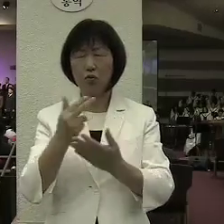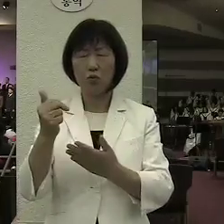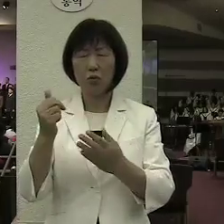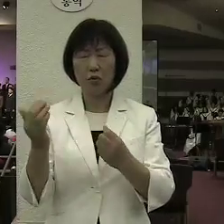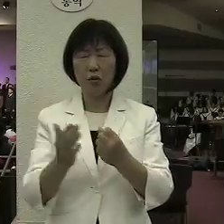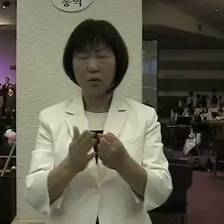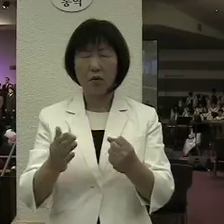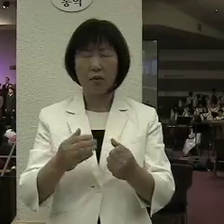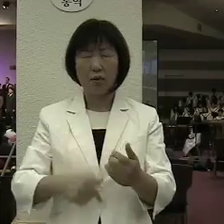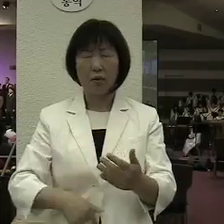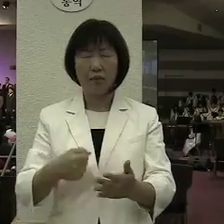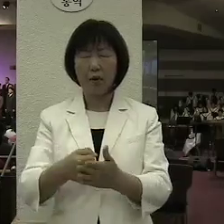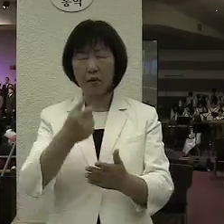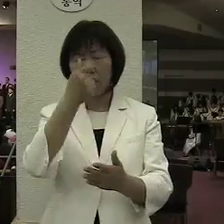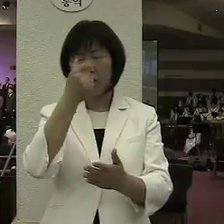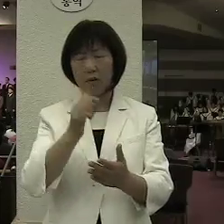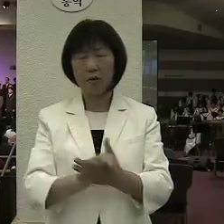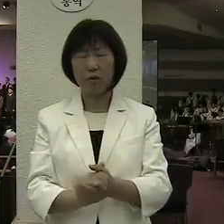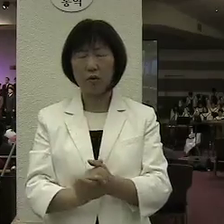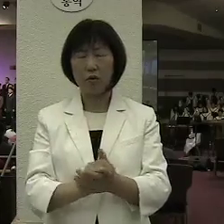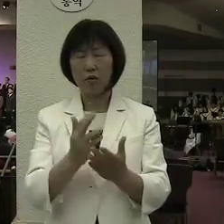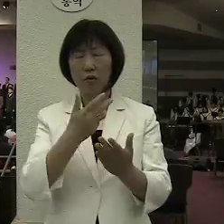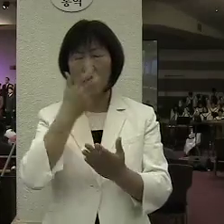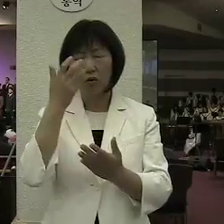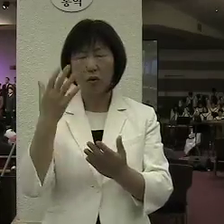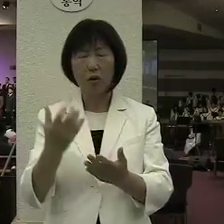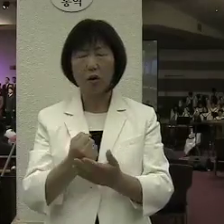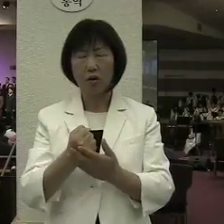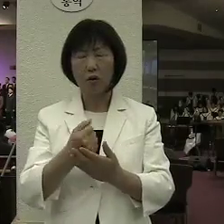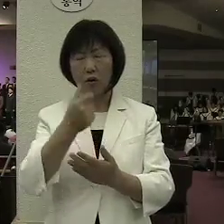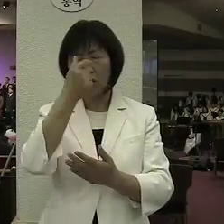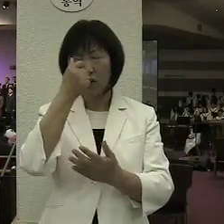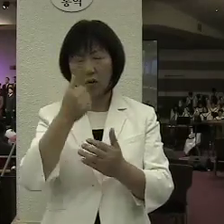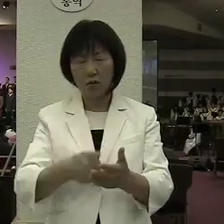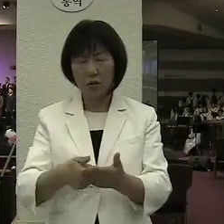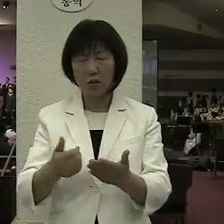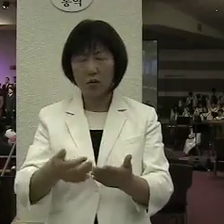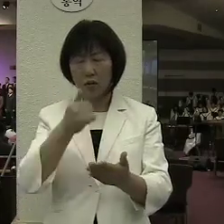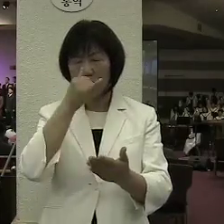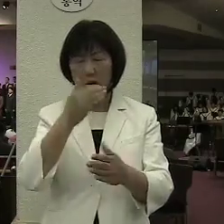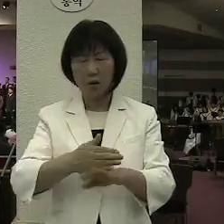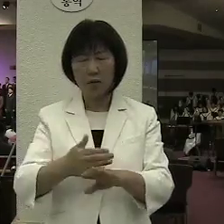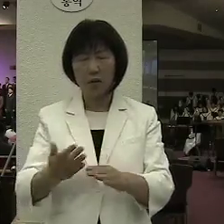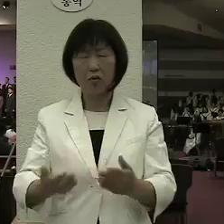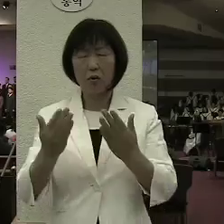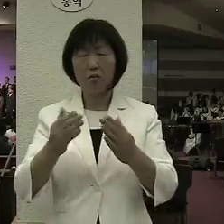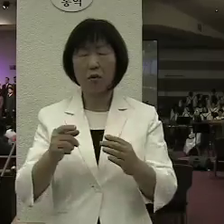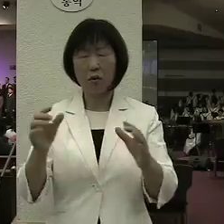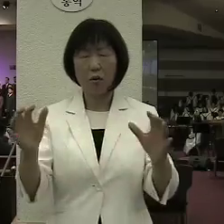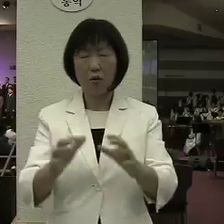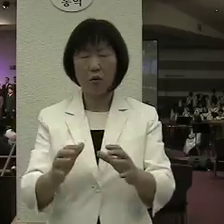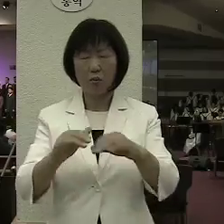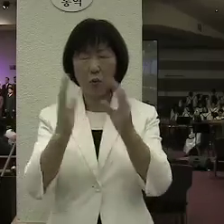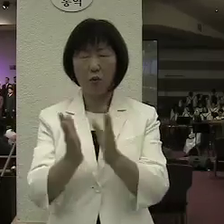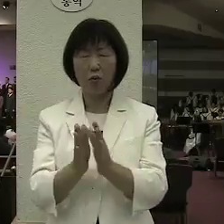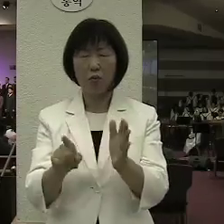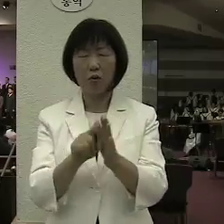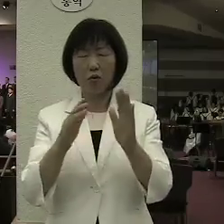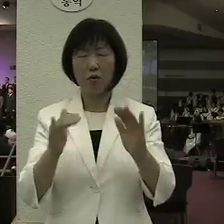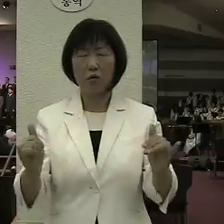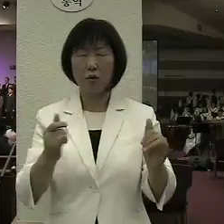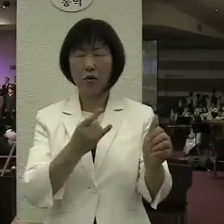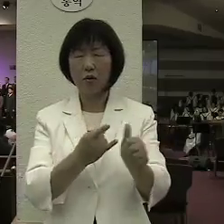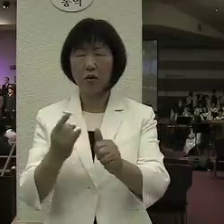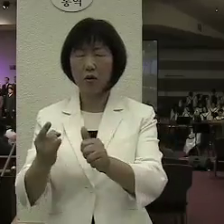하여 주시옵소서. 그리고 하나님의 꿈을 갖고 살기를 원합니다. 하나님의 꿈을 갖고 온 세상 온 누리를 향한 하나님의